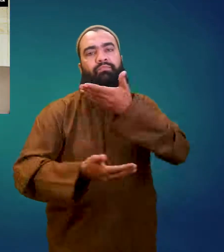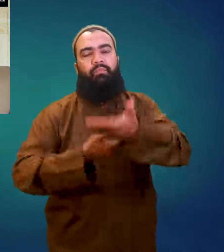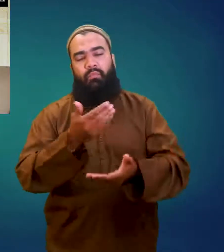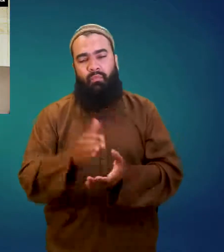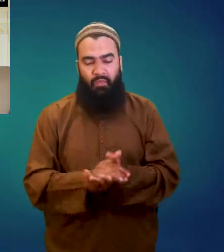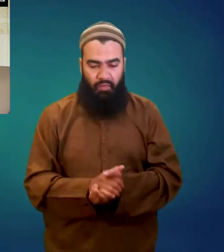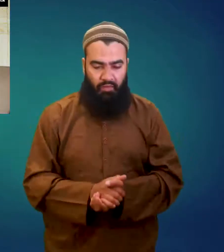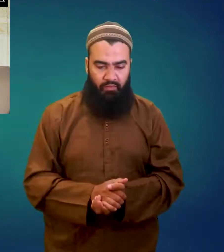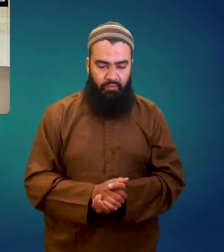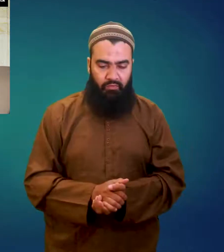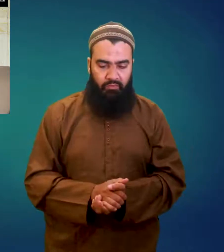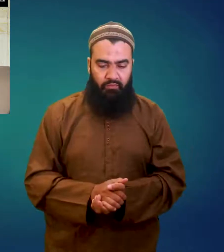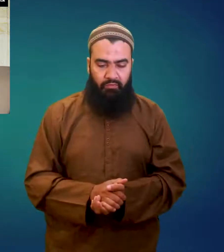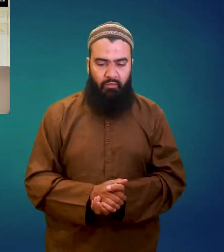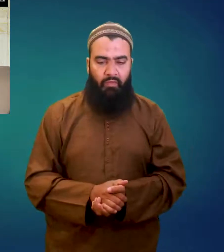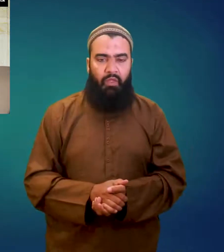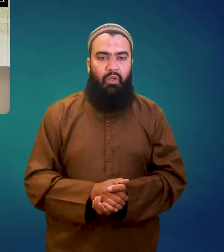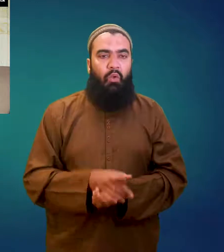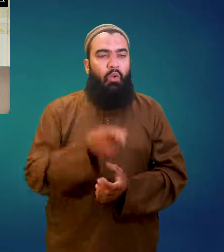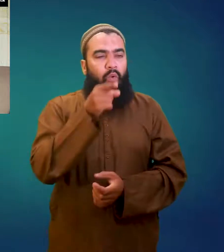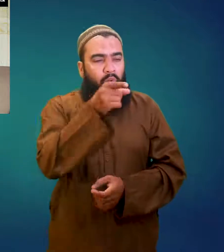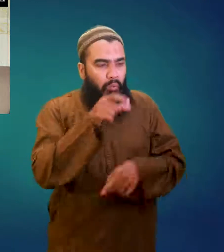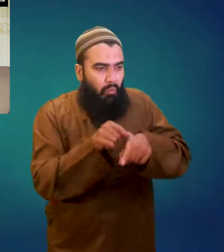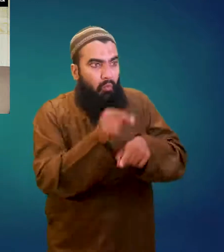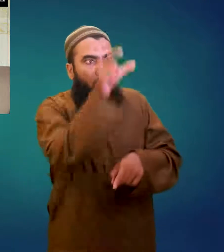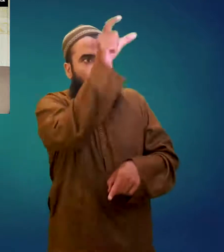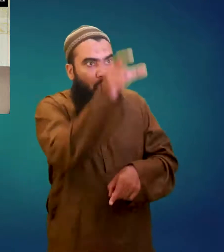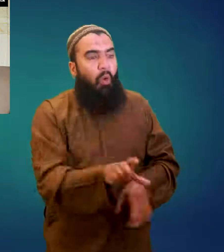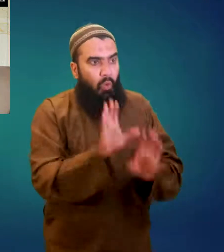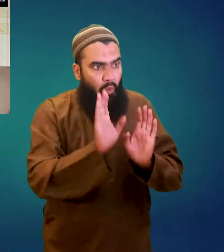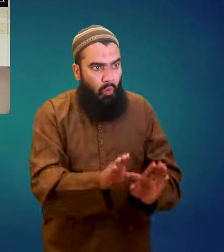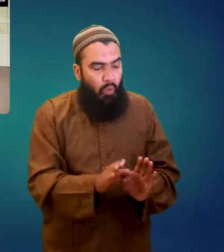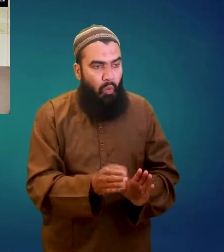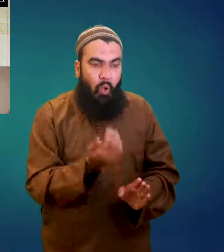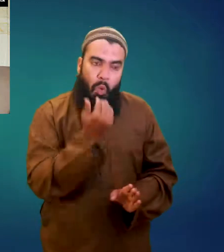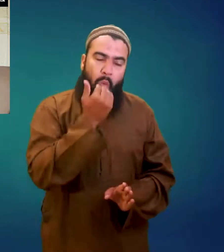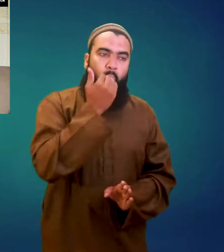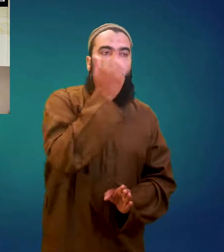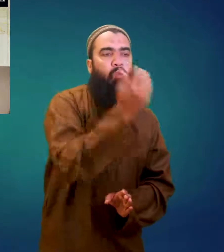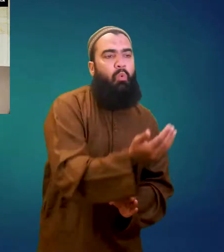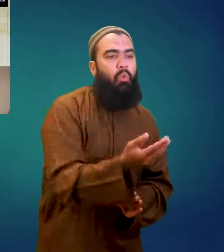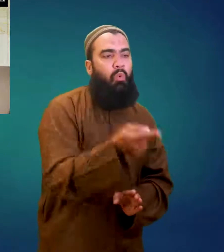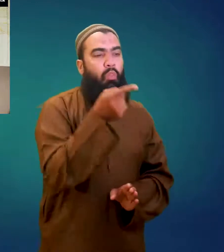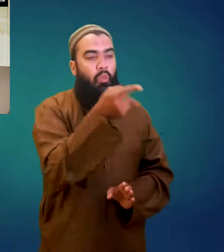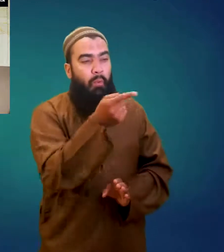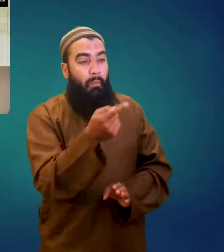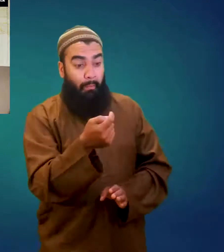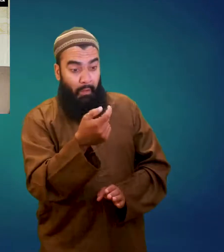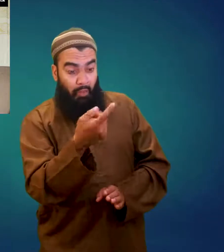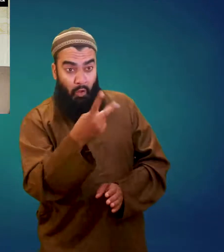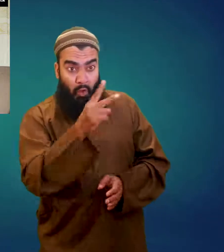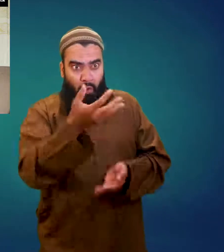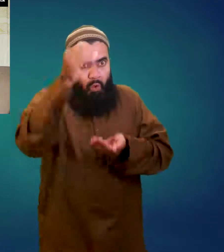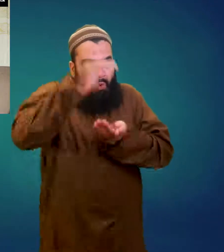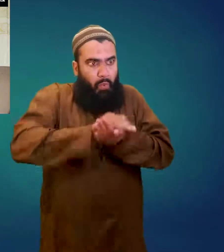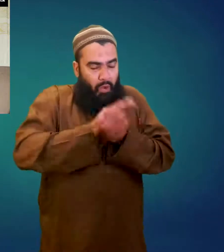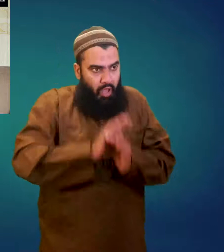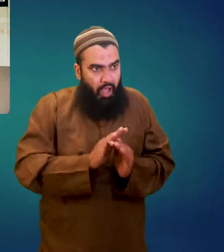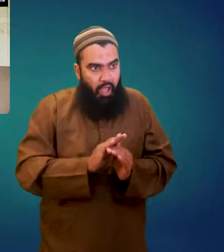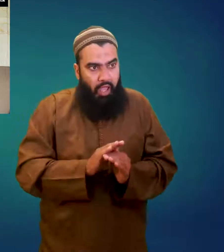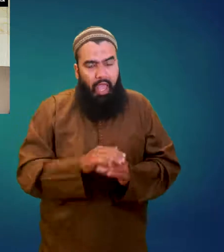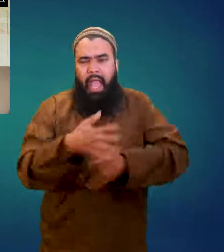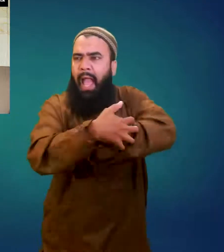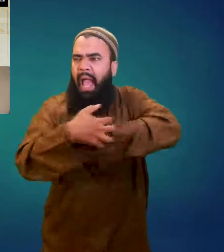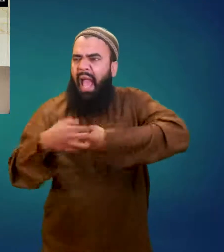تمہیں اموال کا کچھ حصہ اللہ کے راستے میں خرچ کرنے کی دعوت دی جاتی ہے تو تم بخل